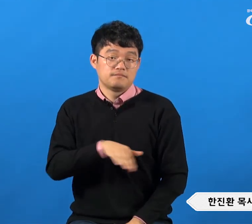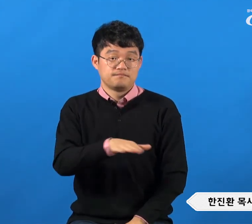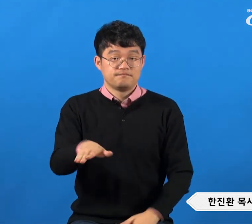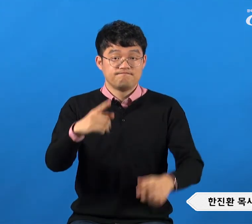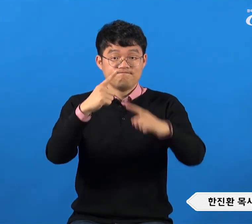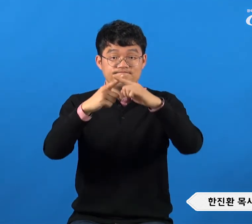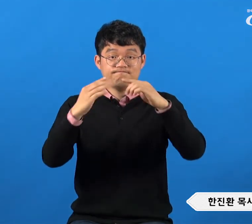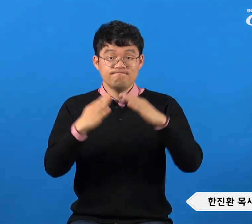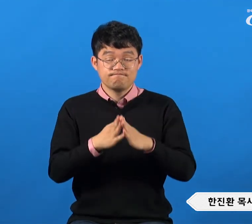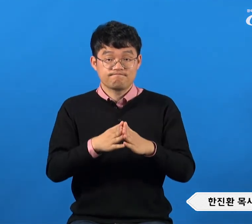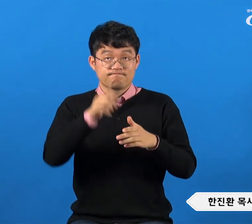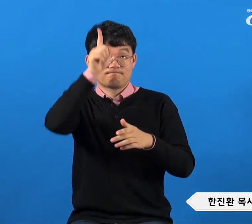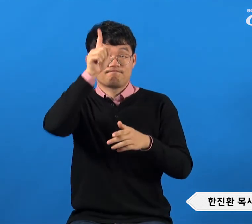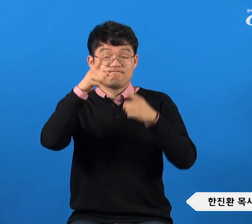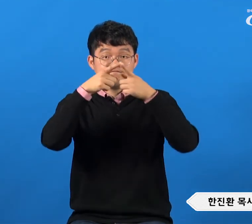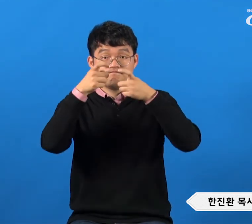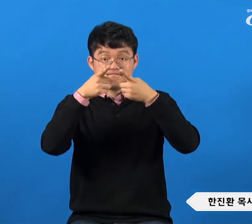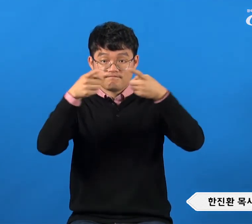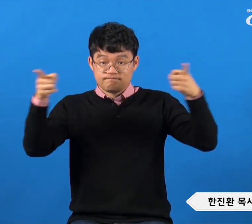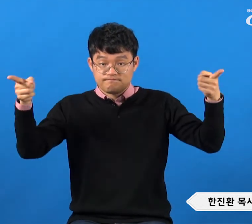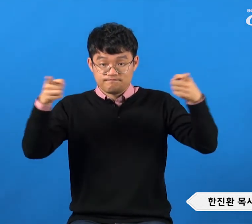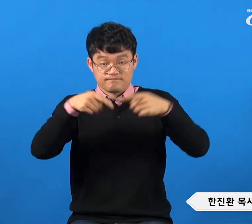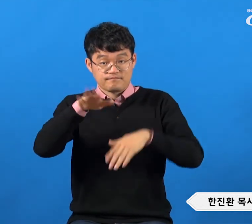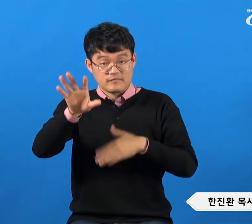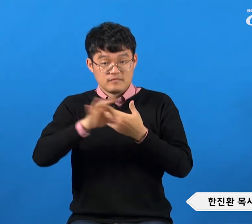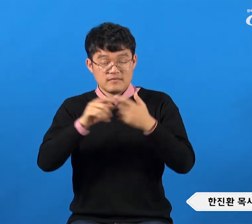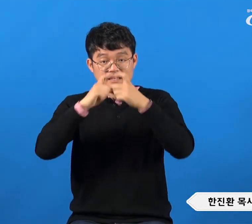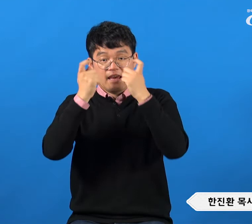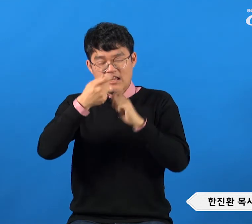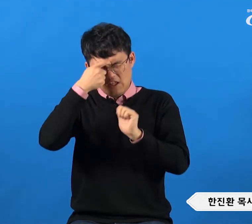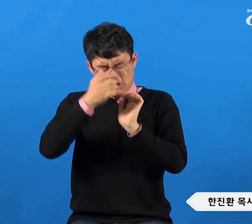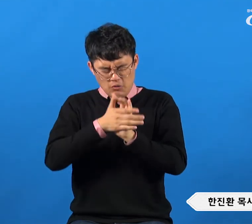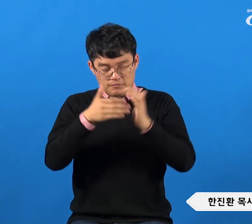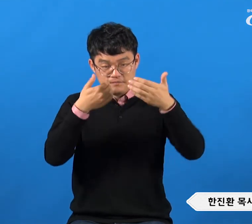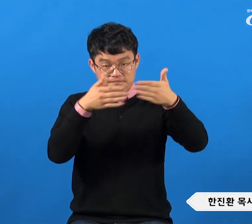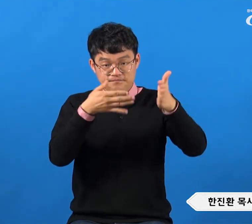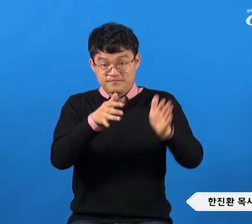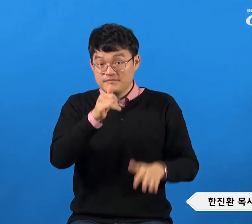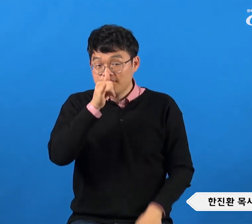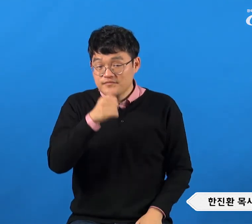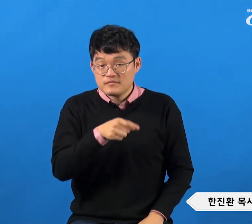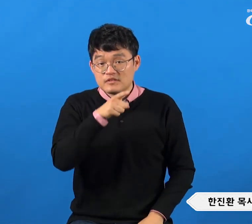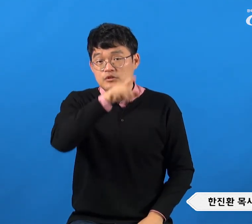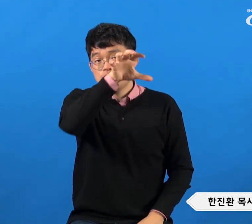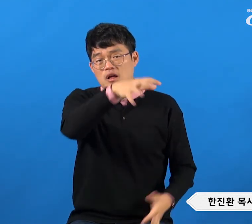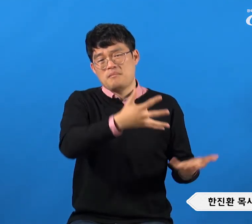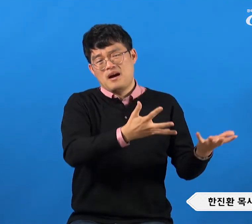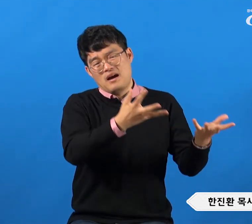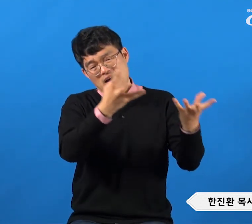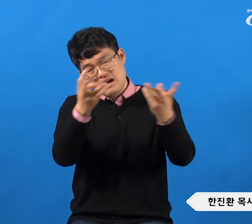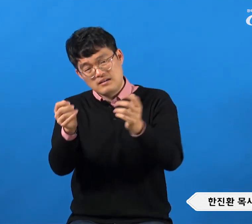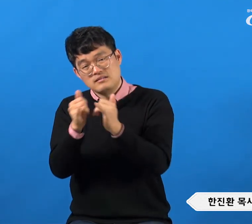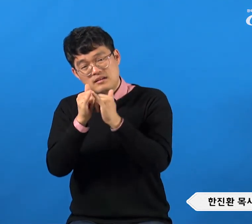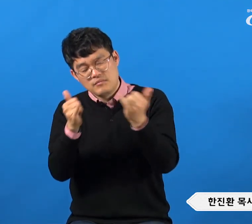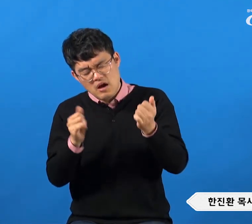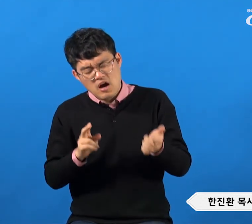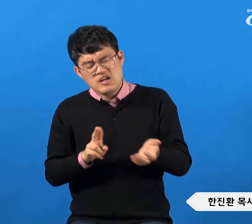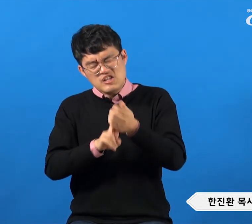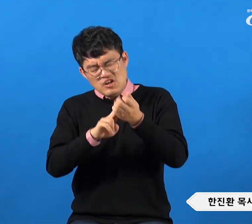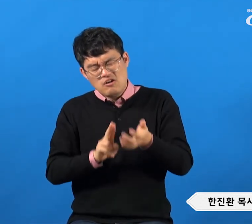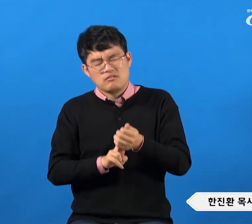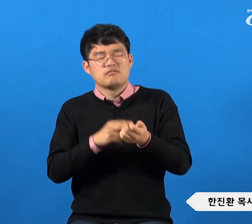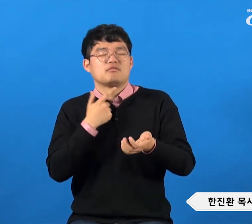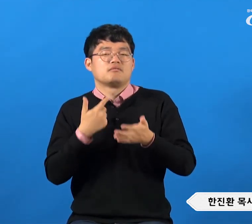우리 교회 11층에 가면 개인 기도실이 있습니다. 거기서 얼마나 많은 사람들이